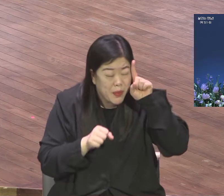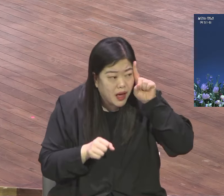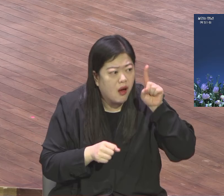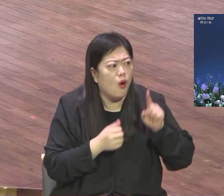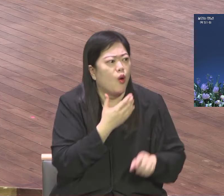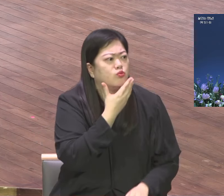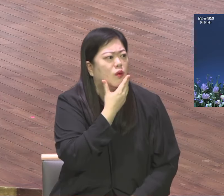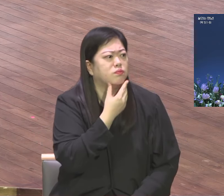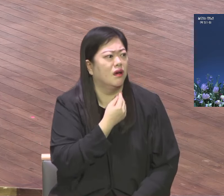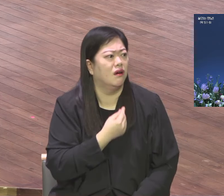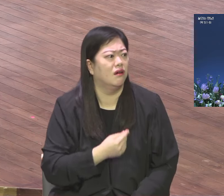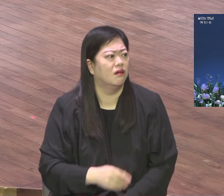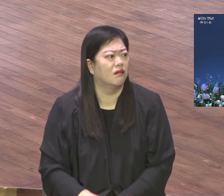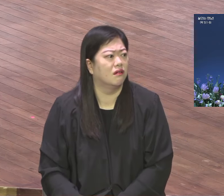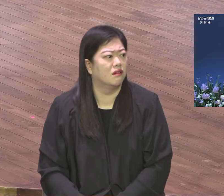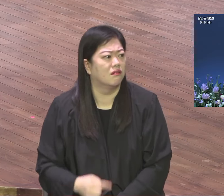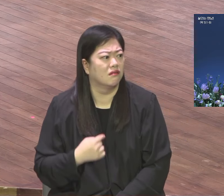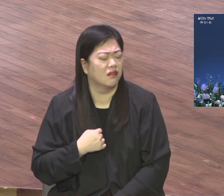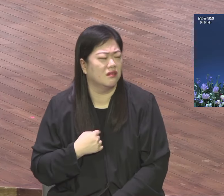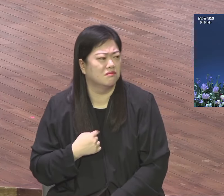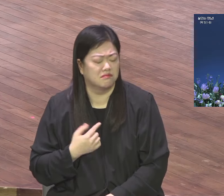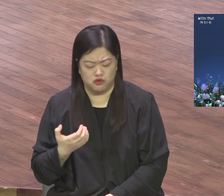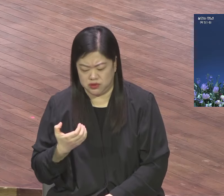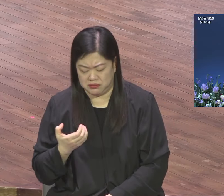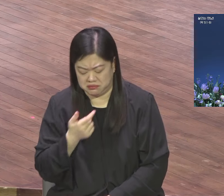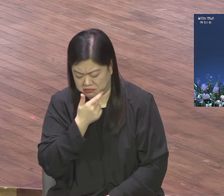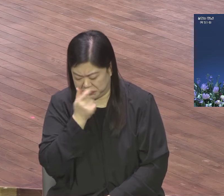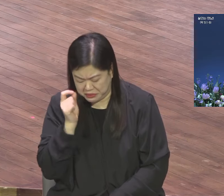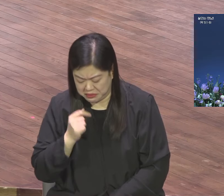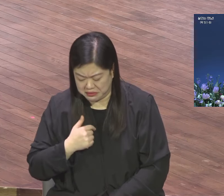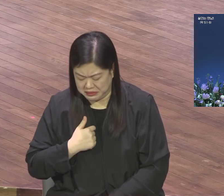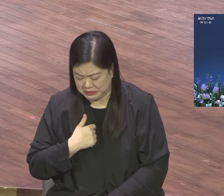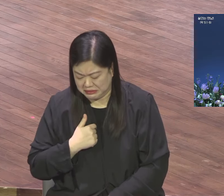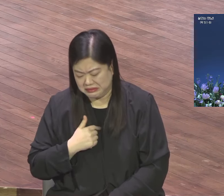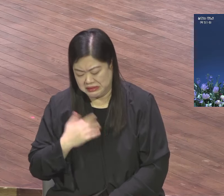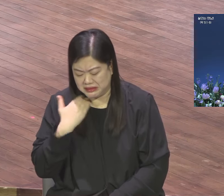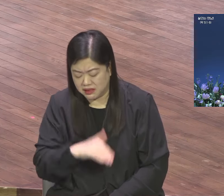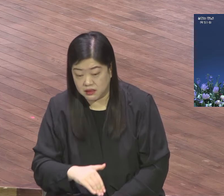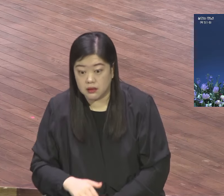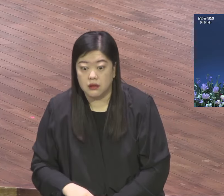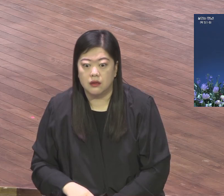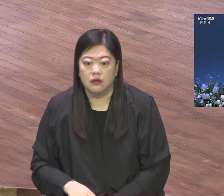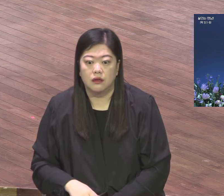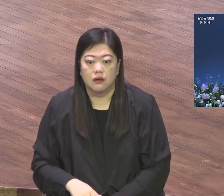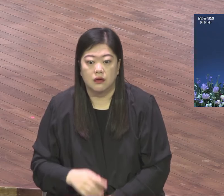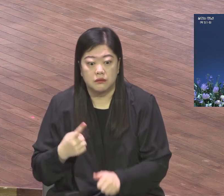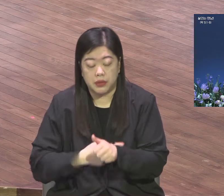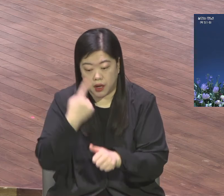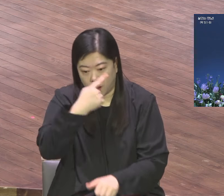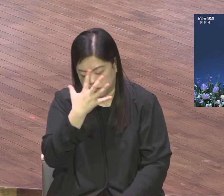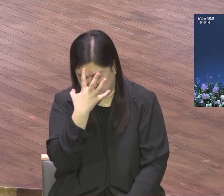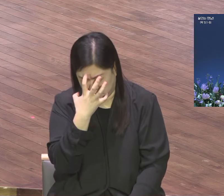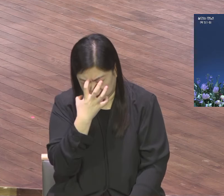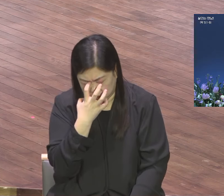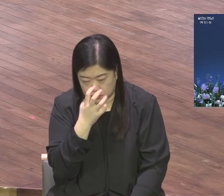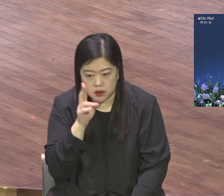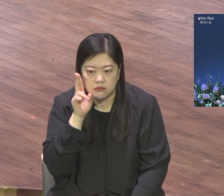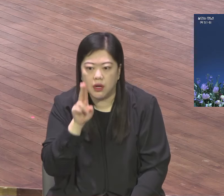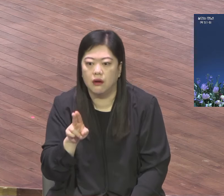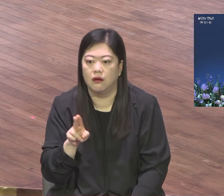살아남는다라고 하는 의식이 팽배해 있다. 이것이 우울증과 연관이 깊고